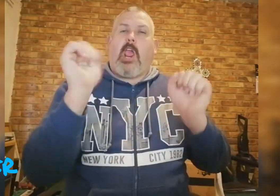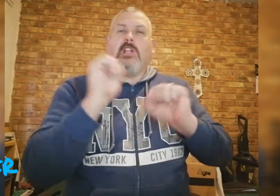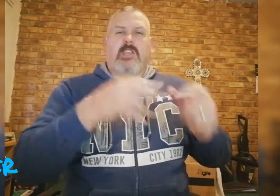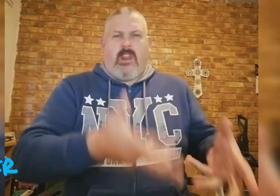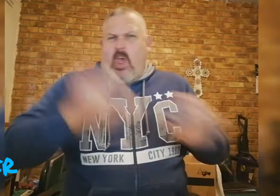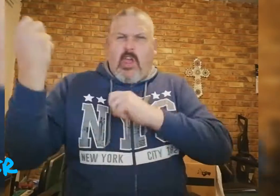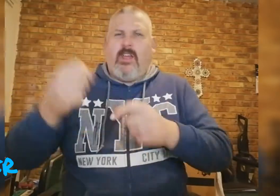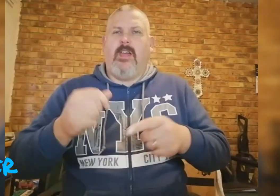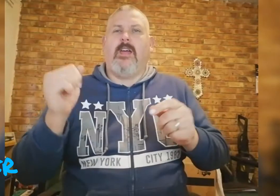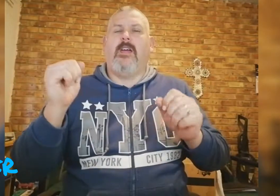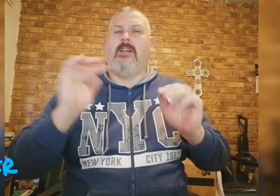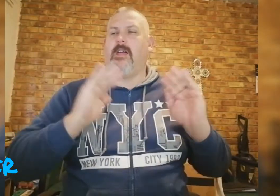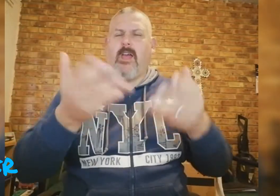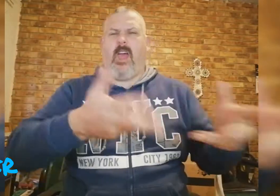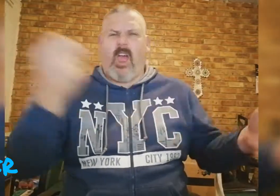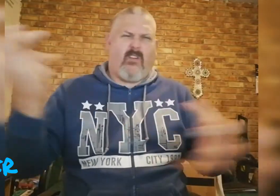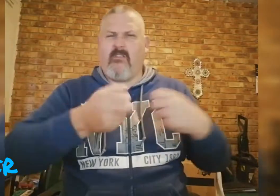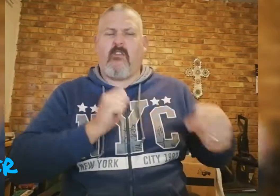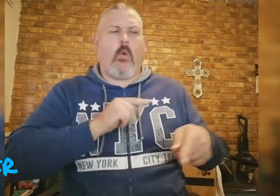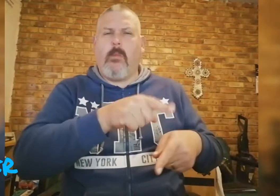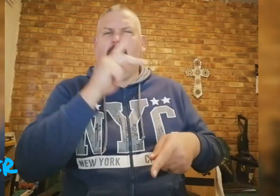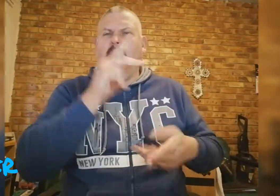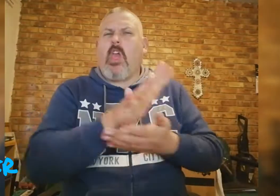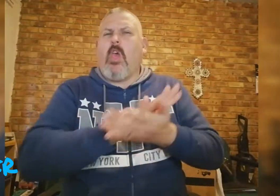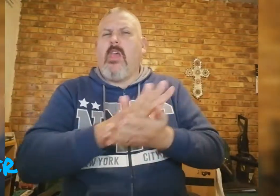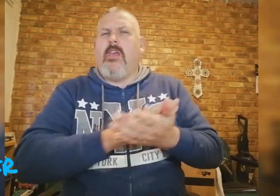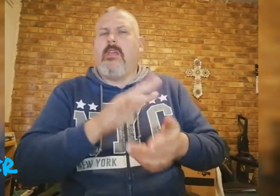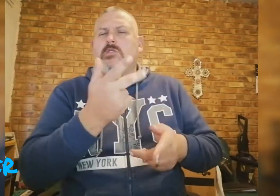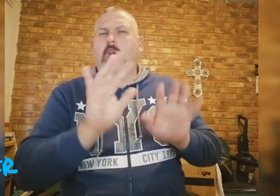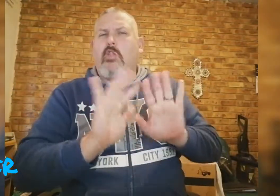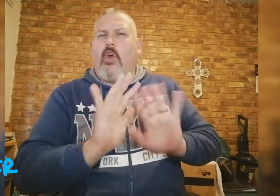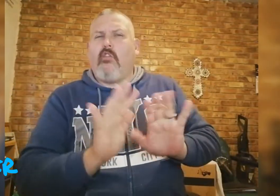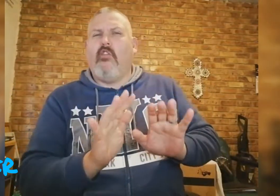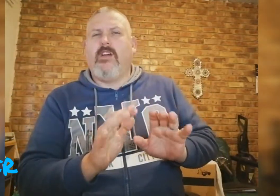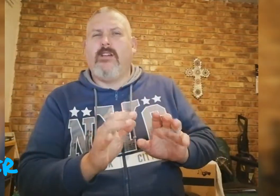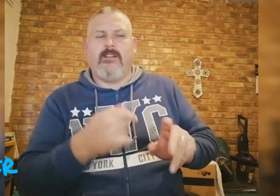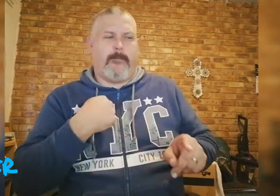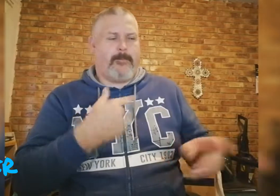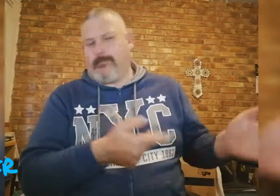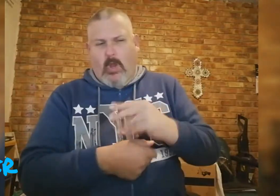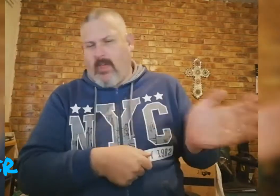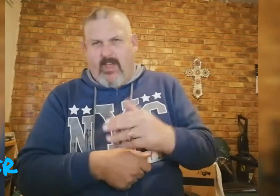in sy uit, af, kom uit, soos dof,